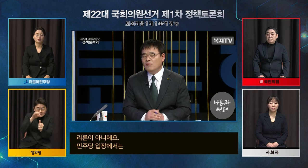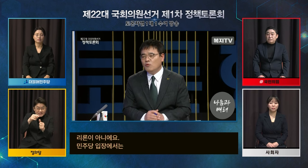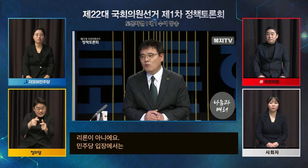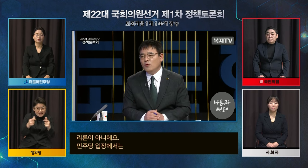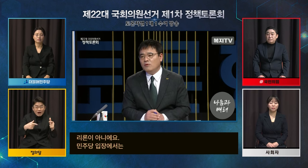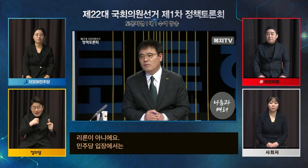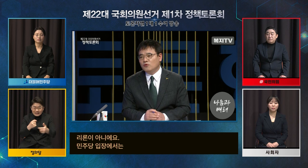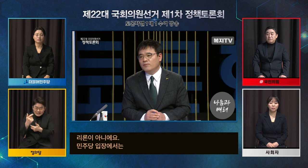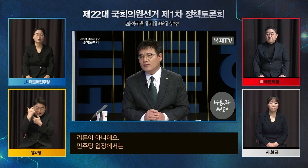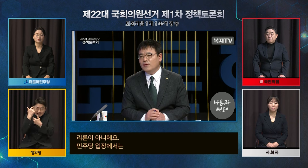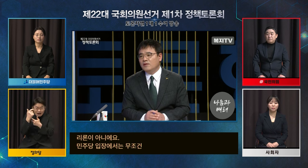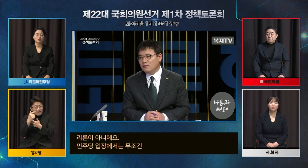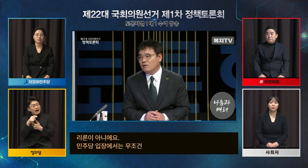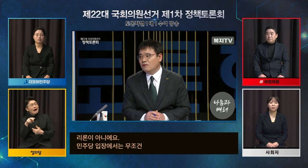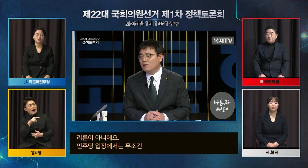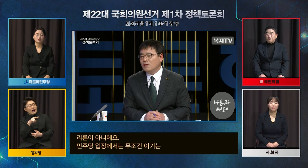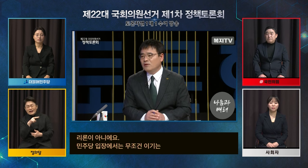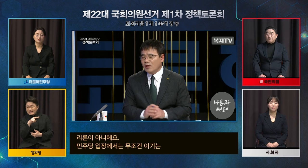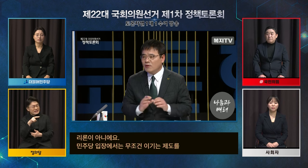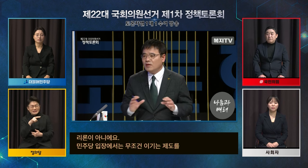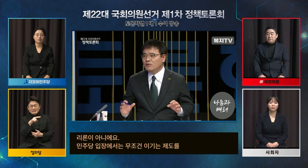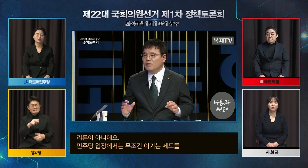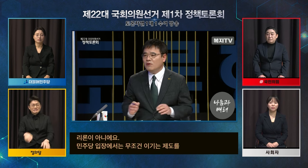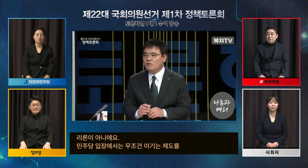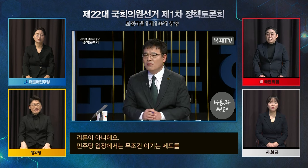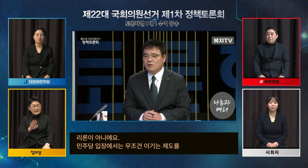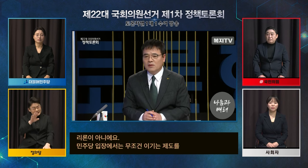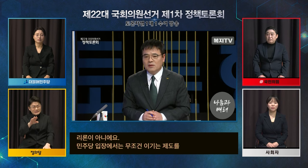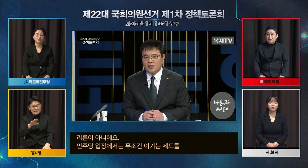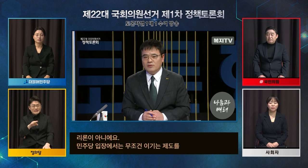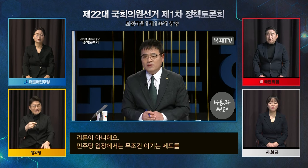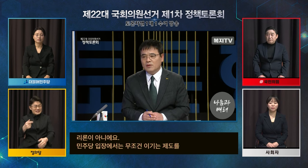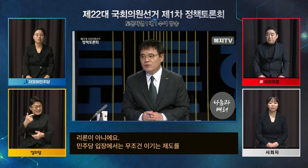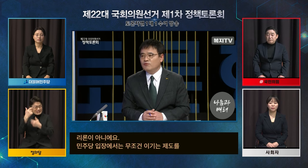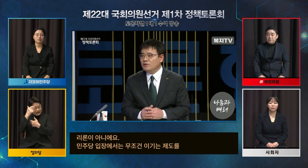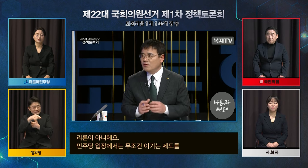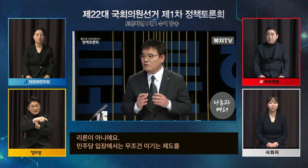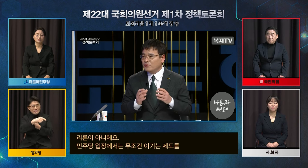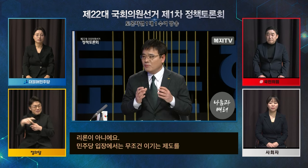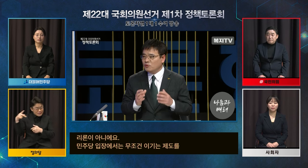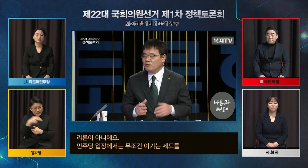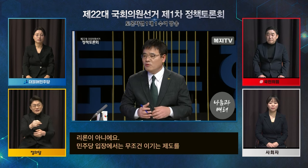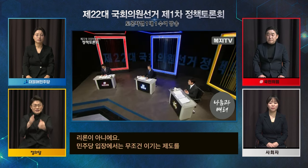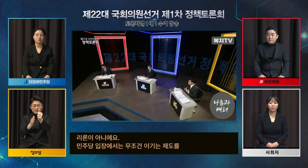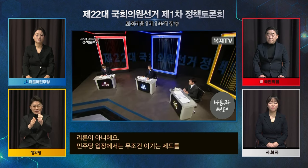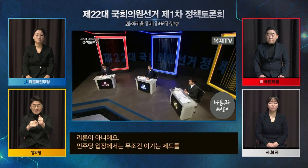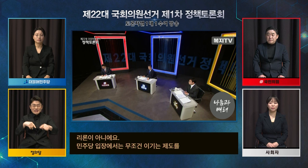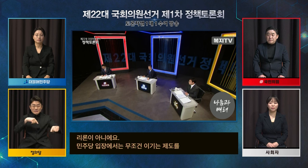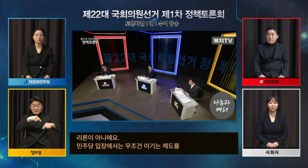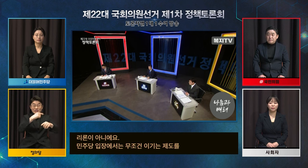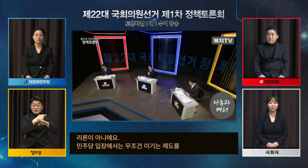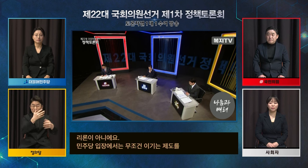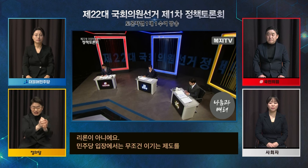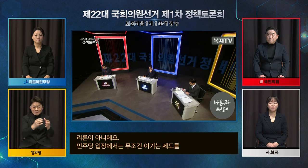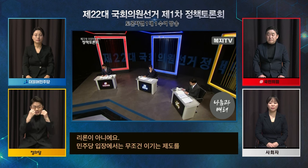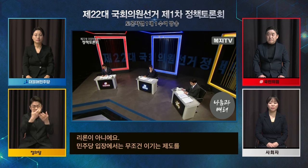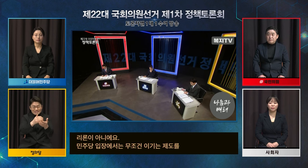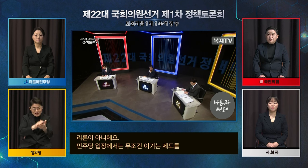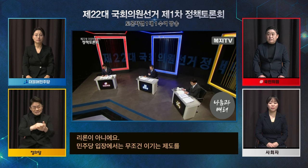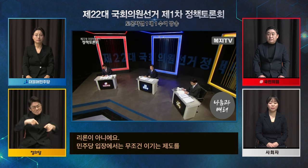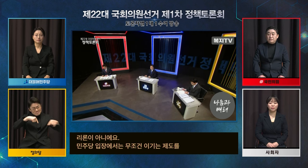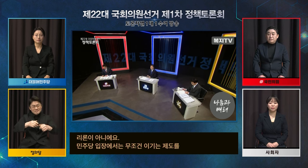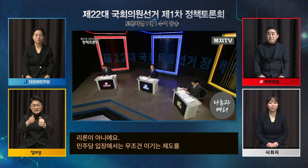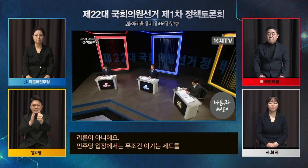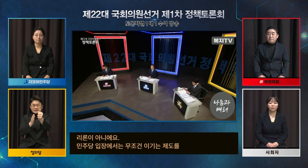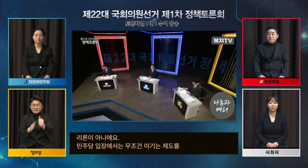여기에만 골몰하고 있는 모습이라고 생각이 들어요. 단호하게 끊어내고 개혁정당, 민주당당으로서의 모습으로 다시 돌아왔으면 좋겠다 이렇게 말씀드리겠습니다.